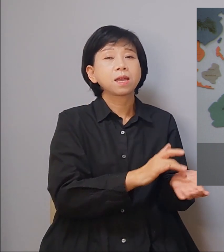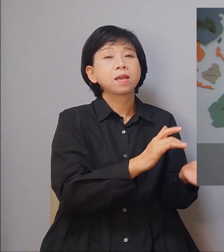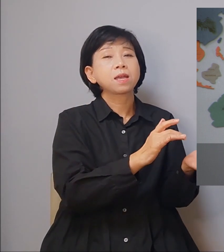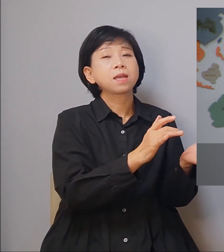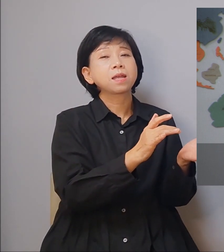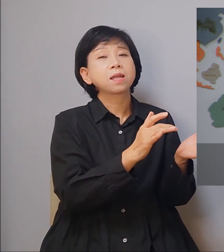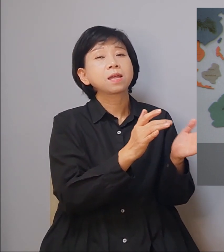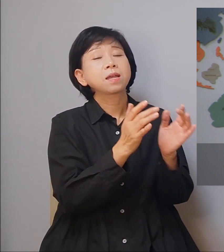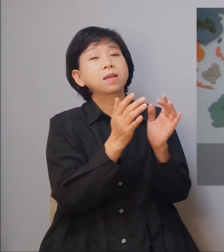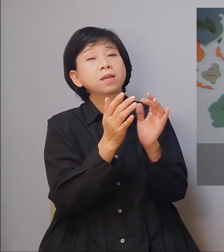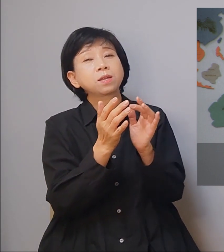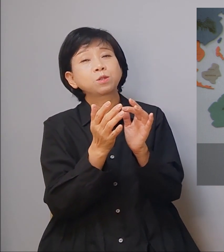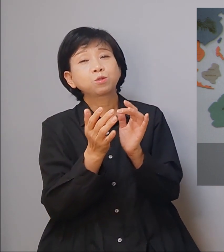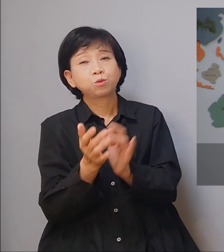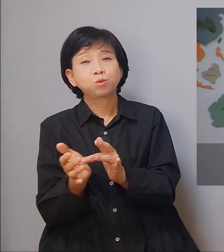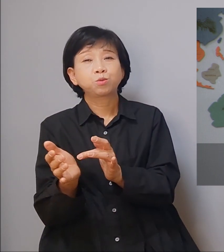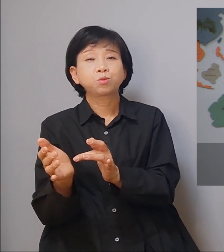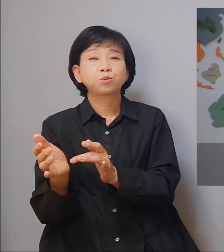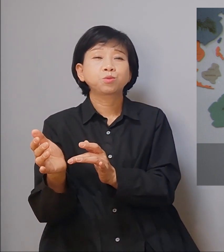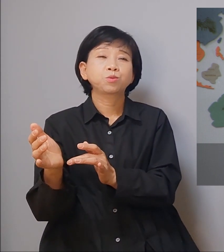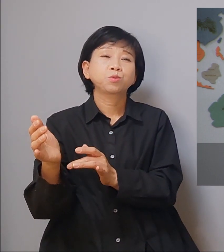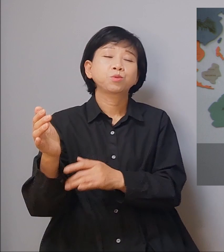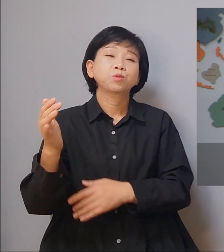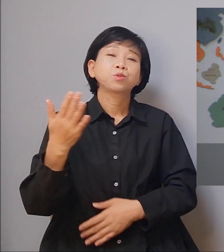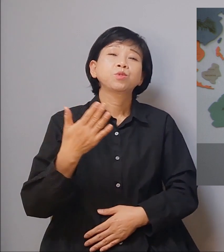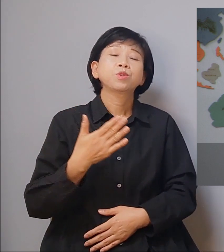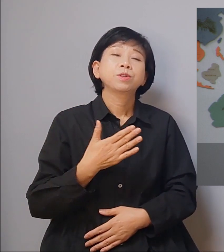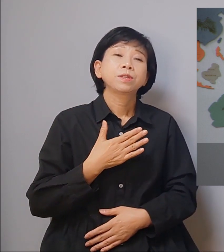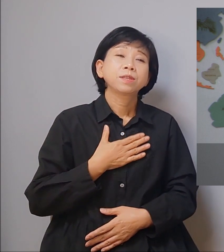독생자 예수